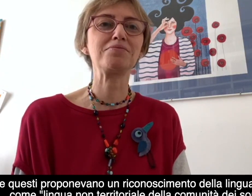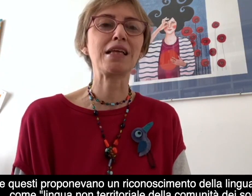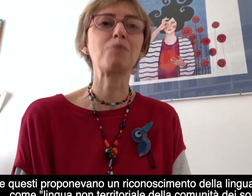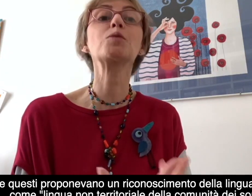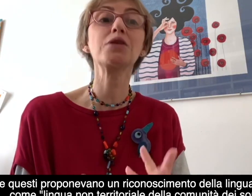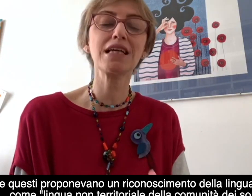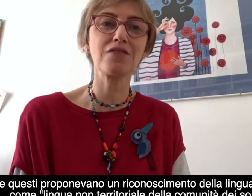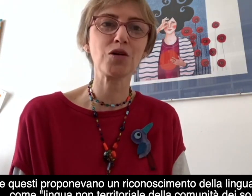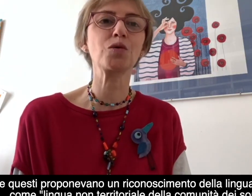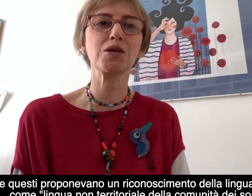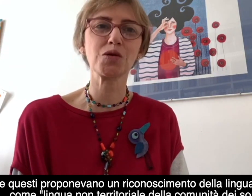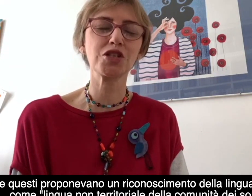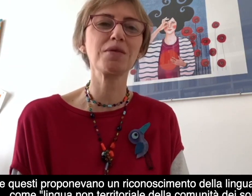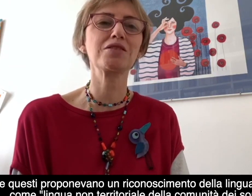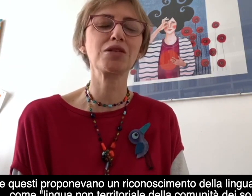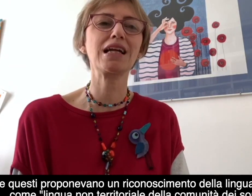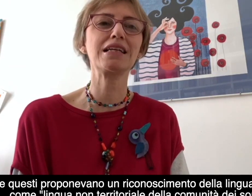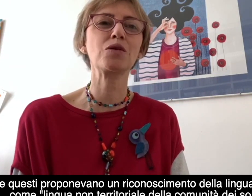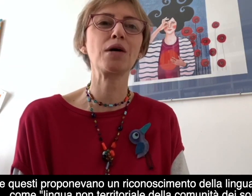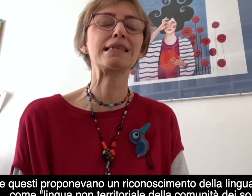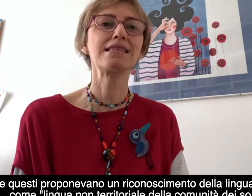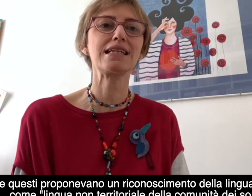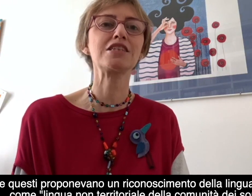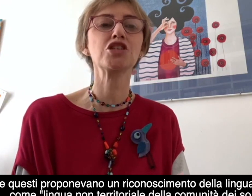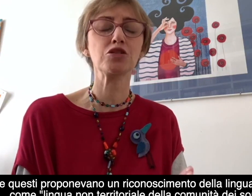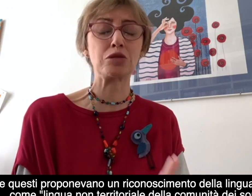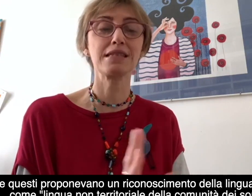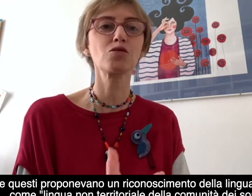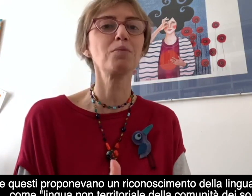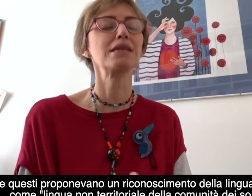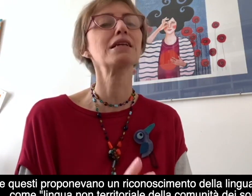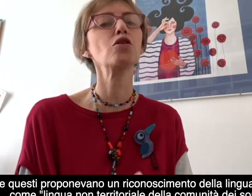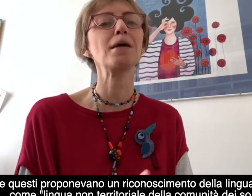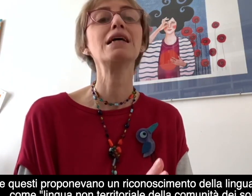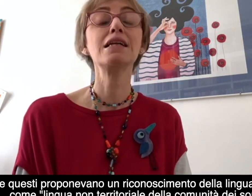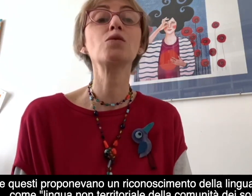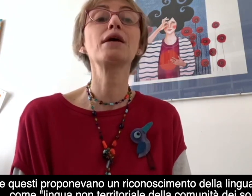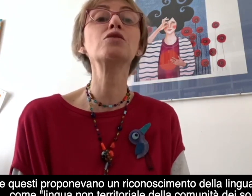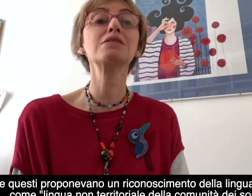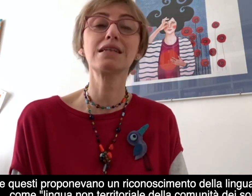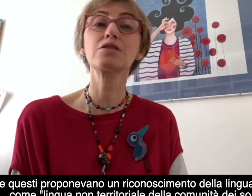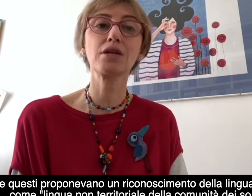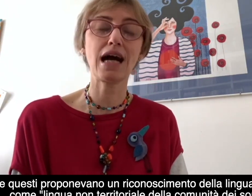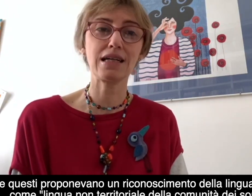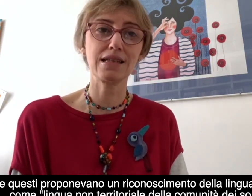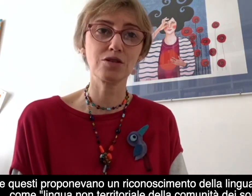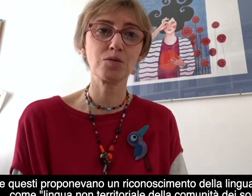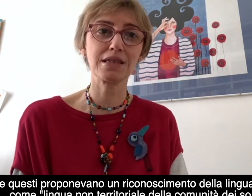proponevano un riconoscimento della lingua dei segni cito testualmente come lingua non territoriale della comunità